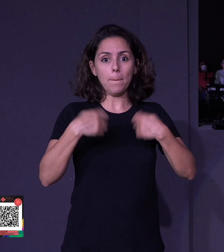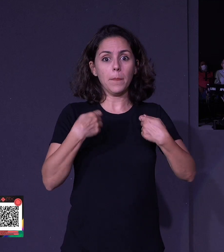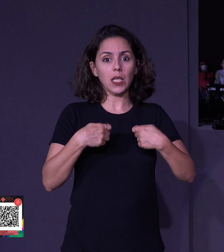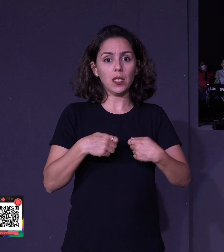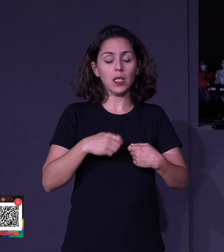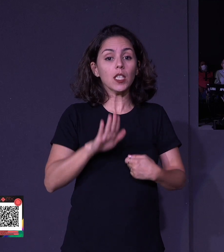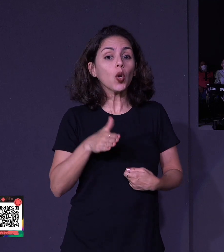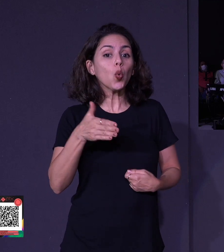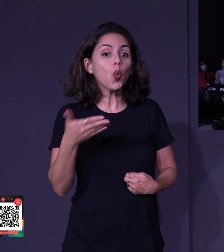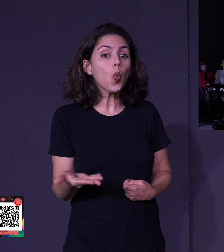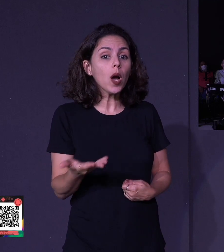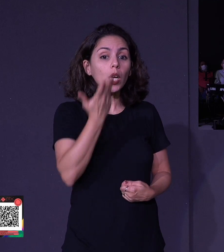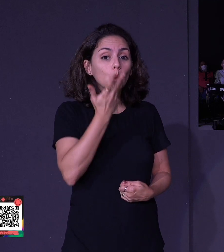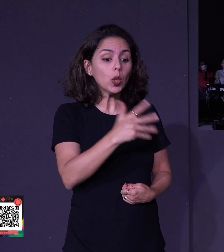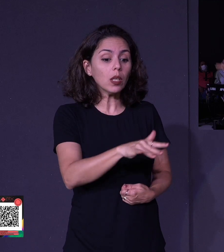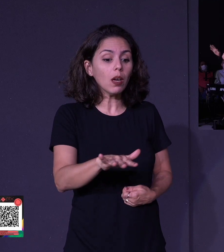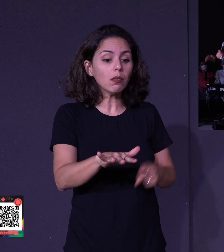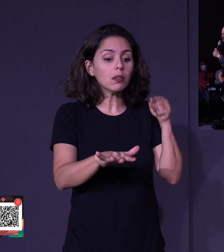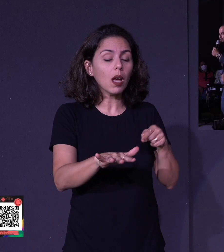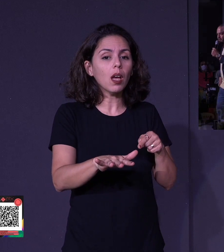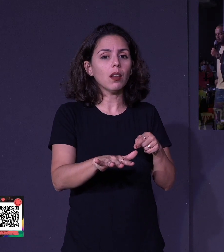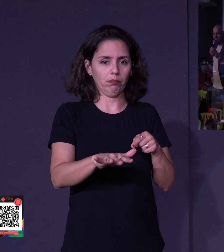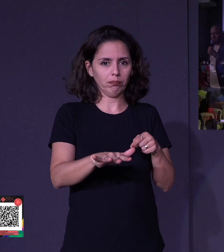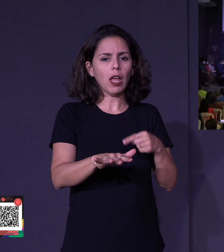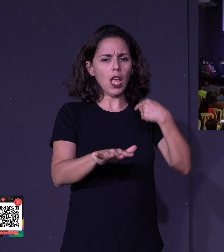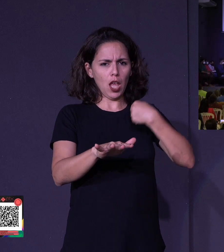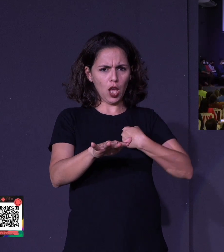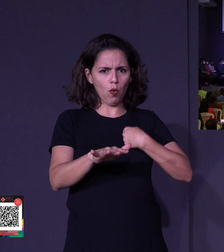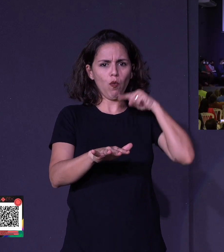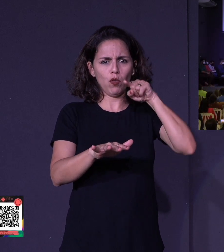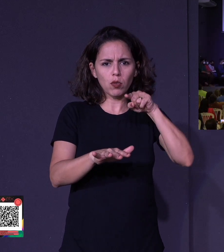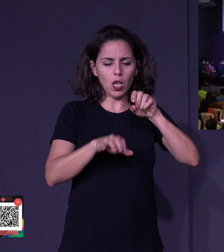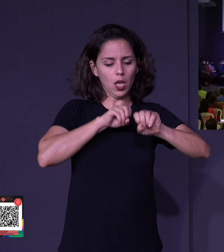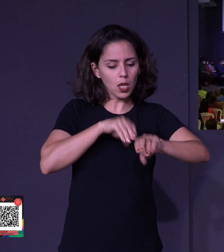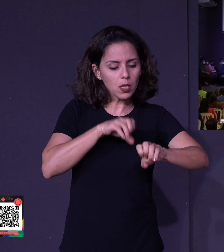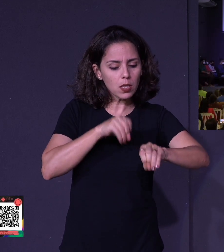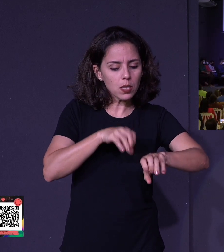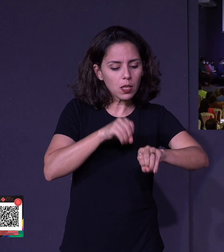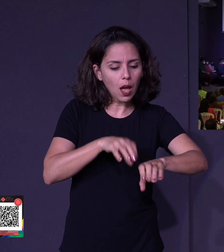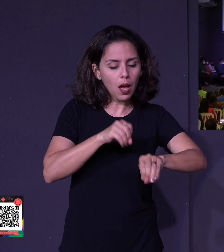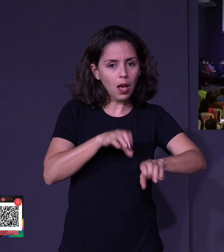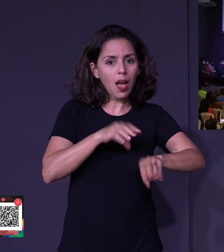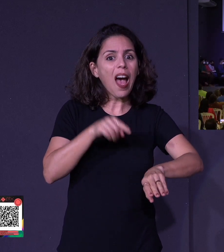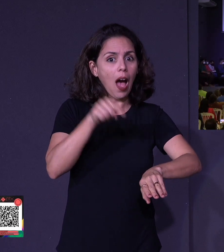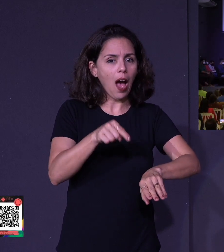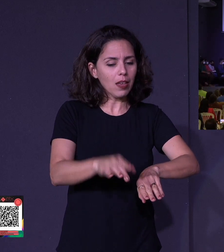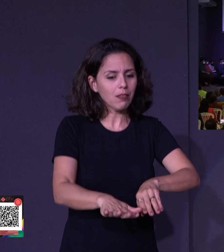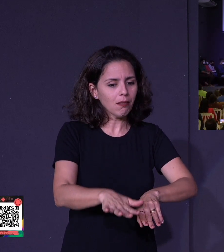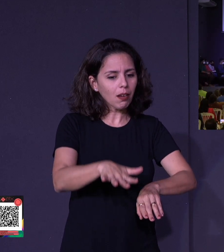Umas focas que tem por aí, uns negócios tronchos, meio doido por aí, vai influenciar.